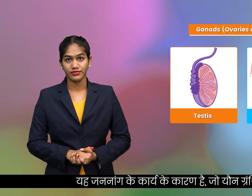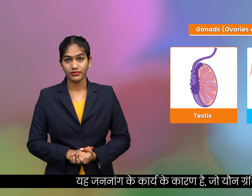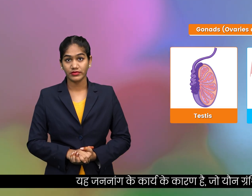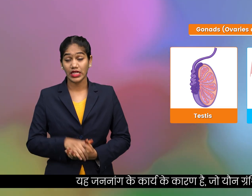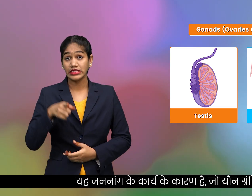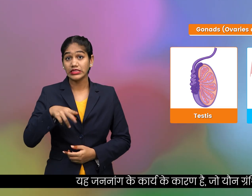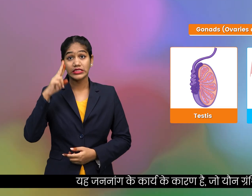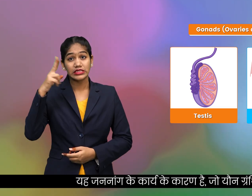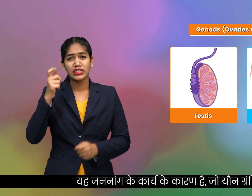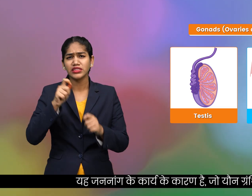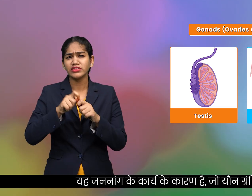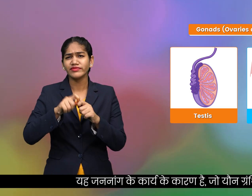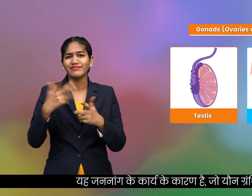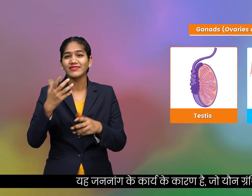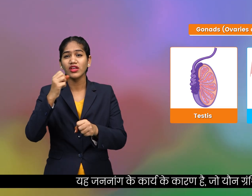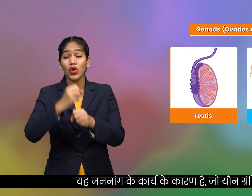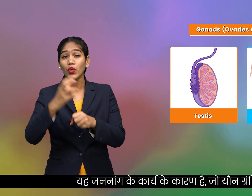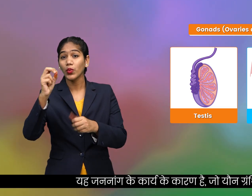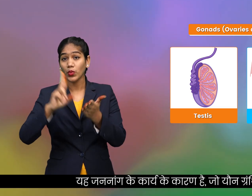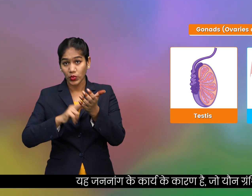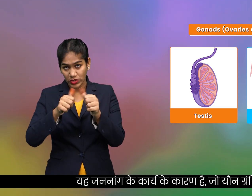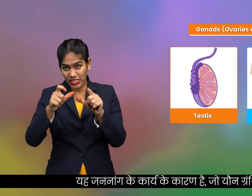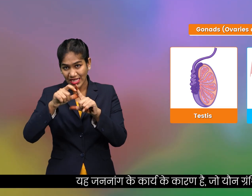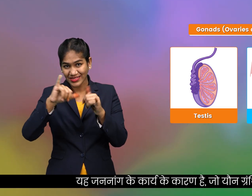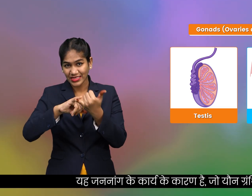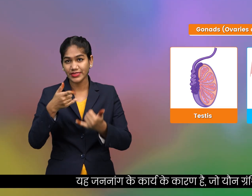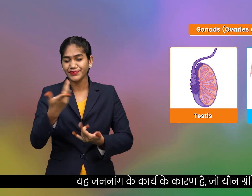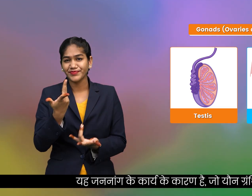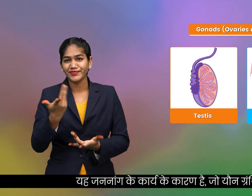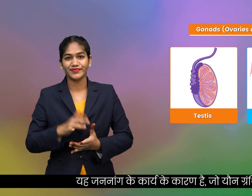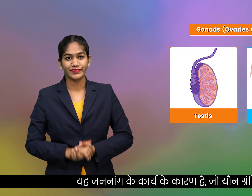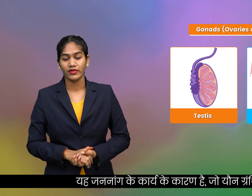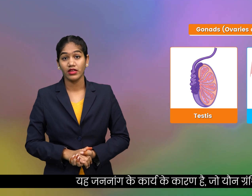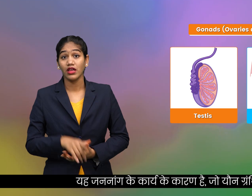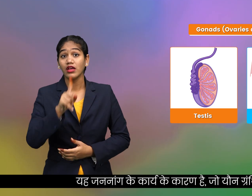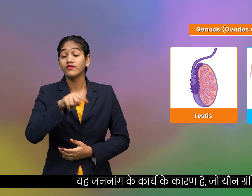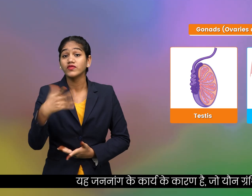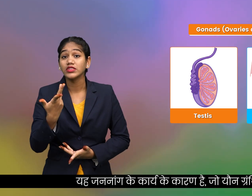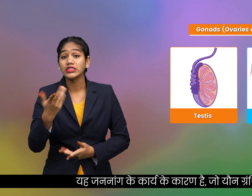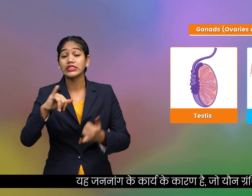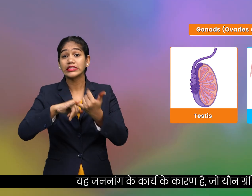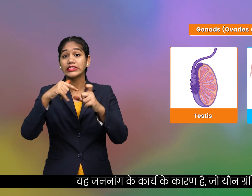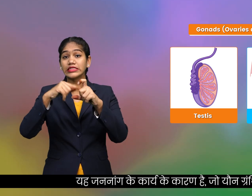यह जननांग के कारण है जो यौन ग्रंथियां हैं।